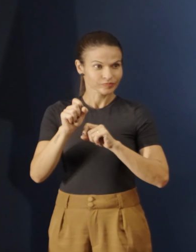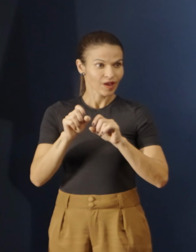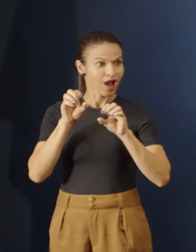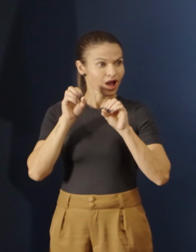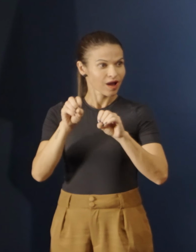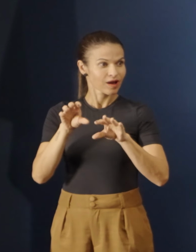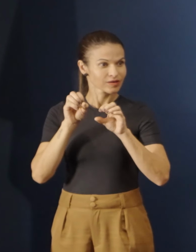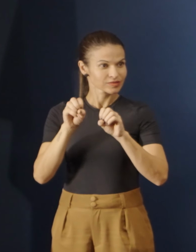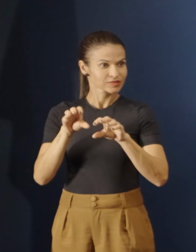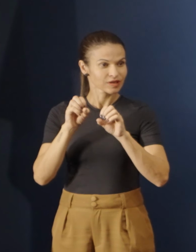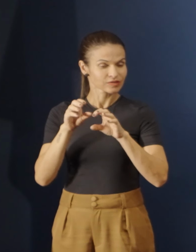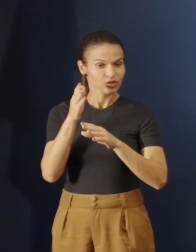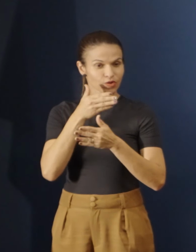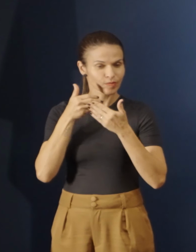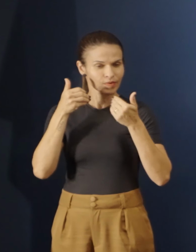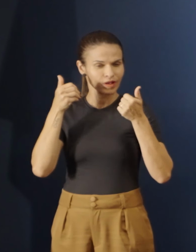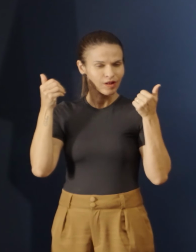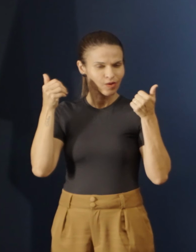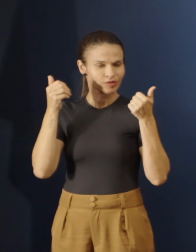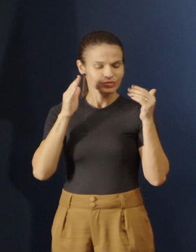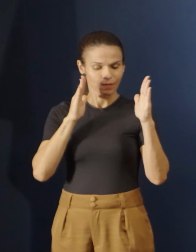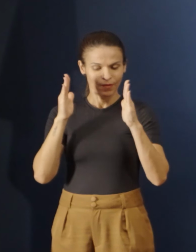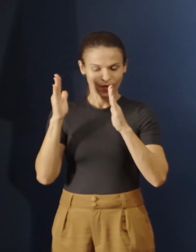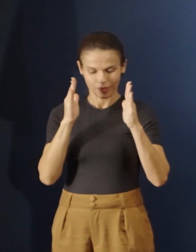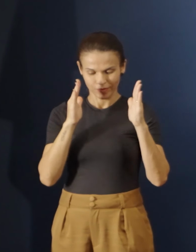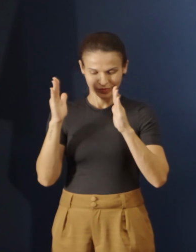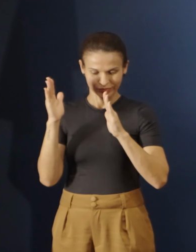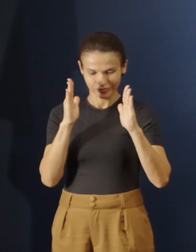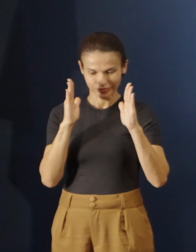aulas são os melhores momentos